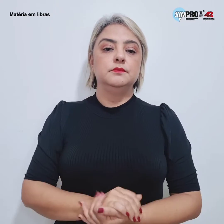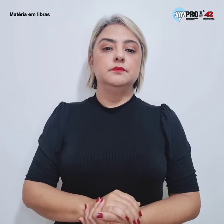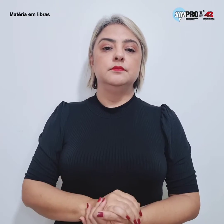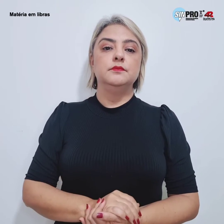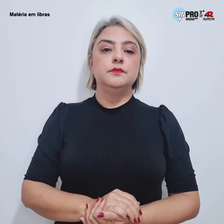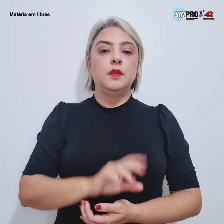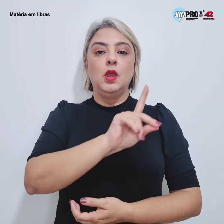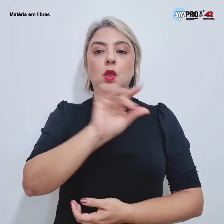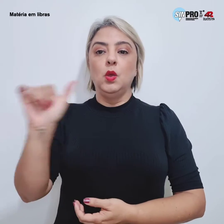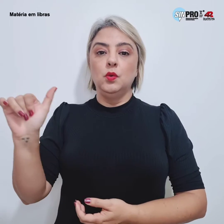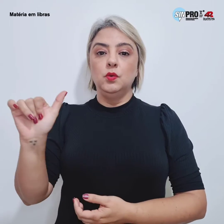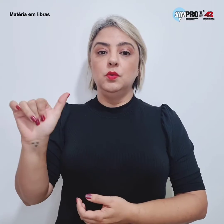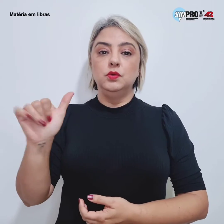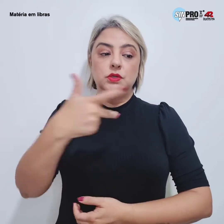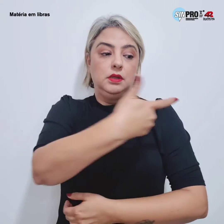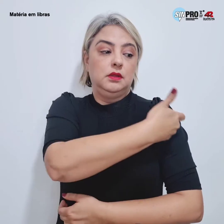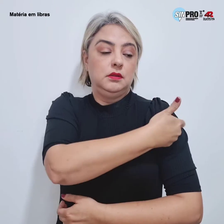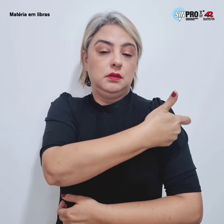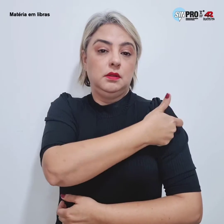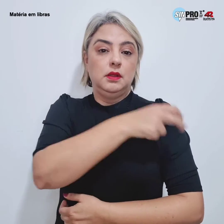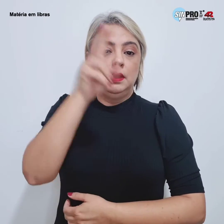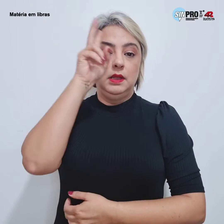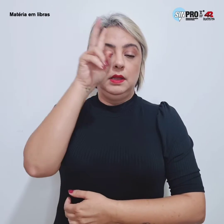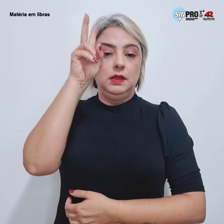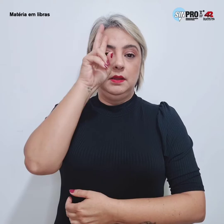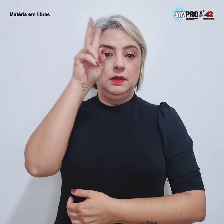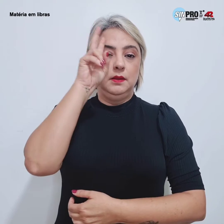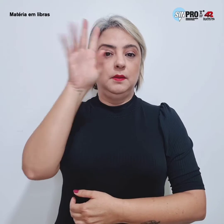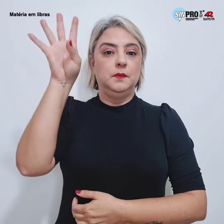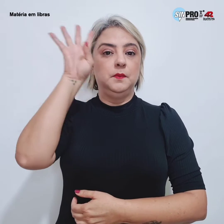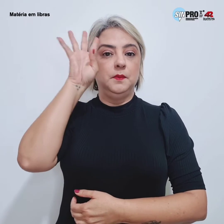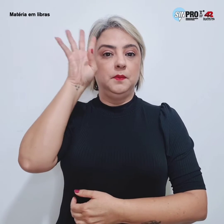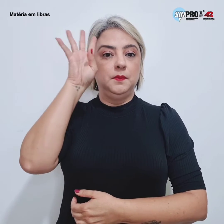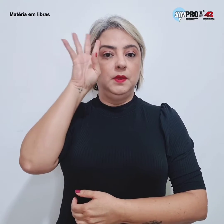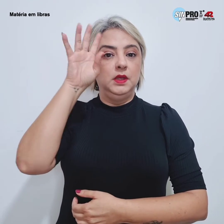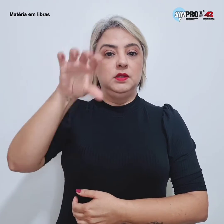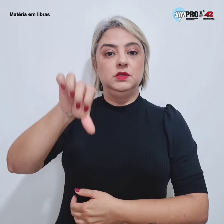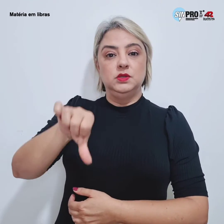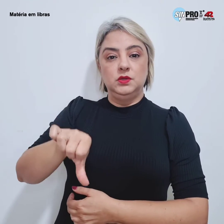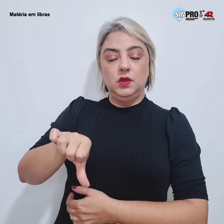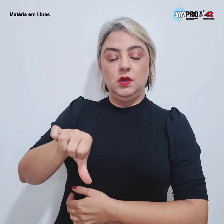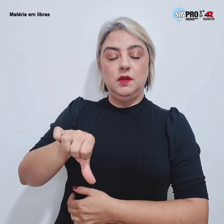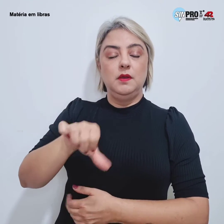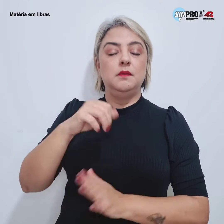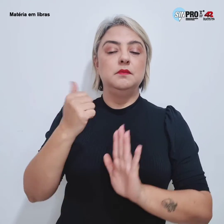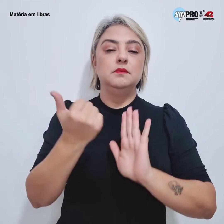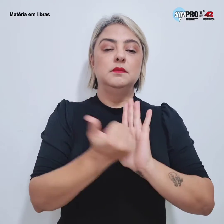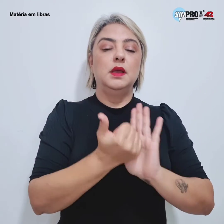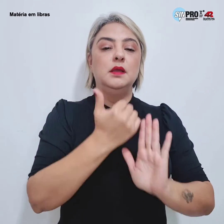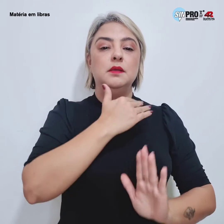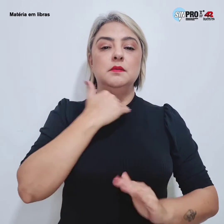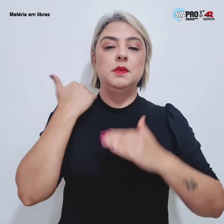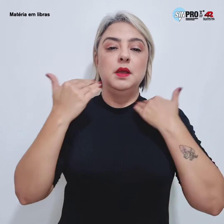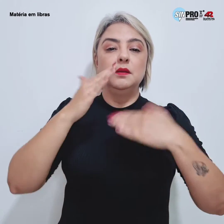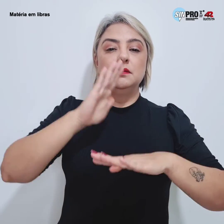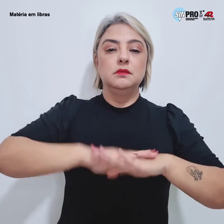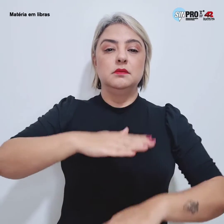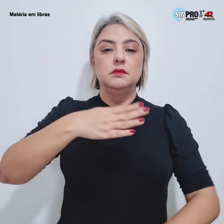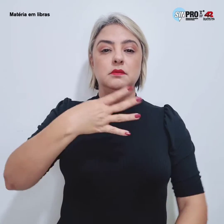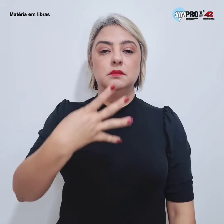vacinação. O dia da imunização, lembrado nesta quarta-feira, dia 9, marca a morte de